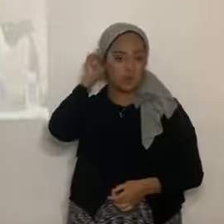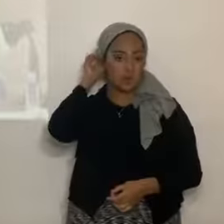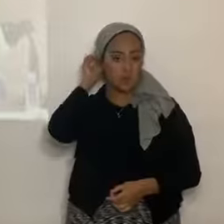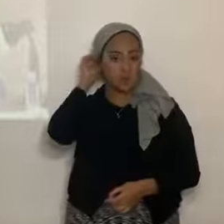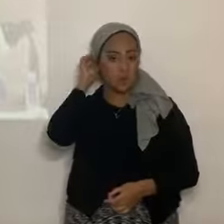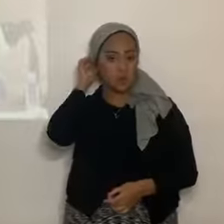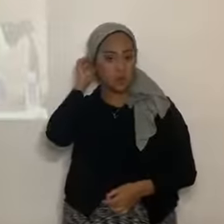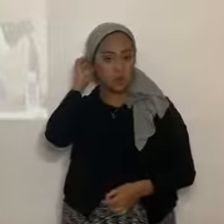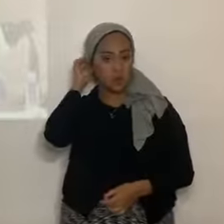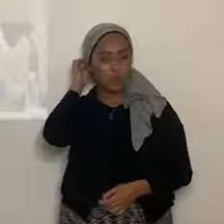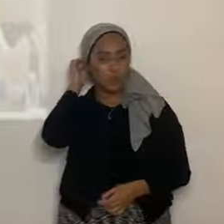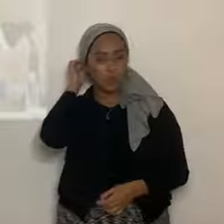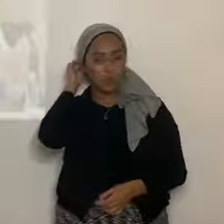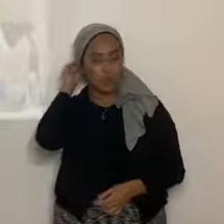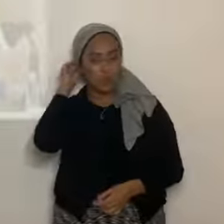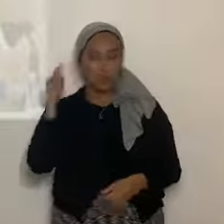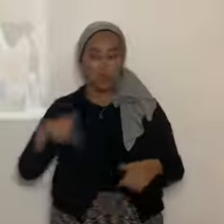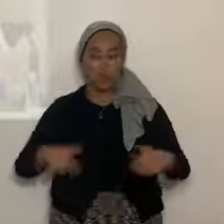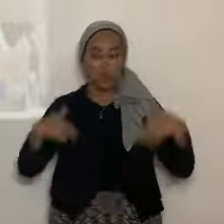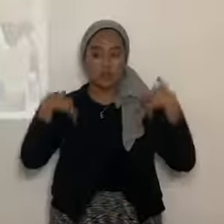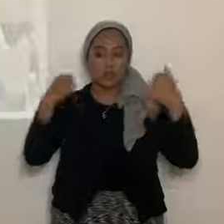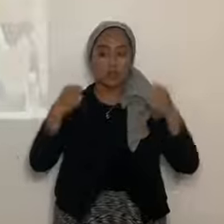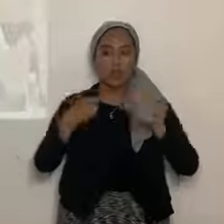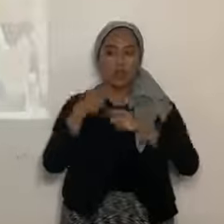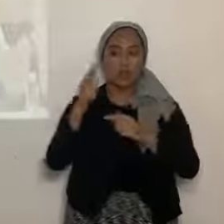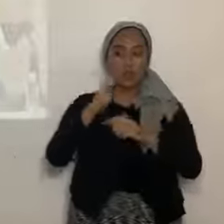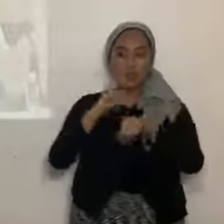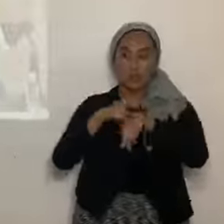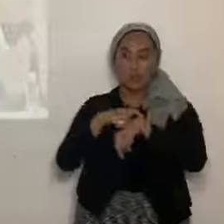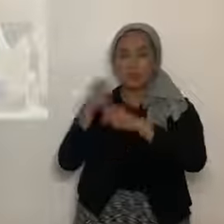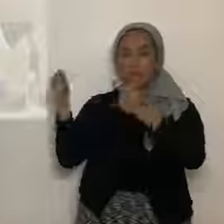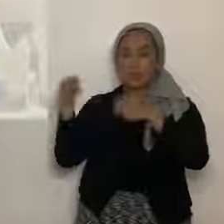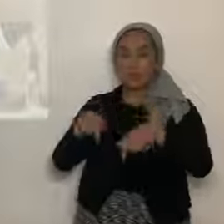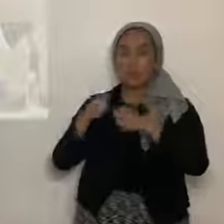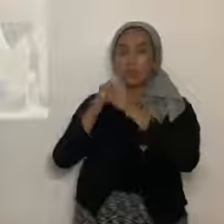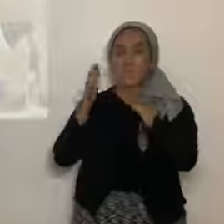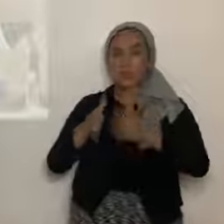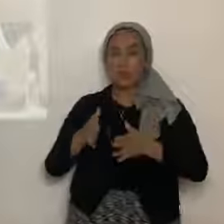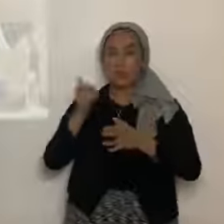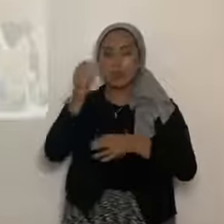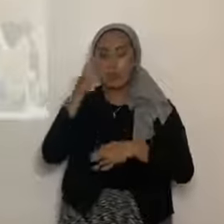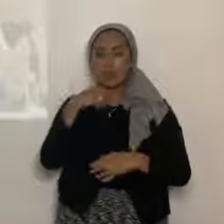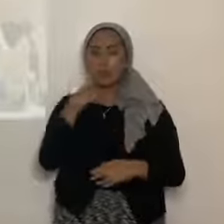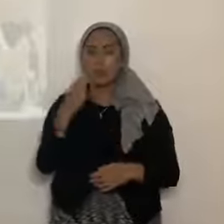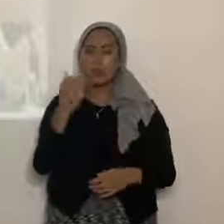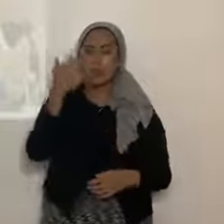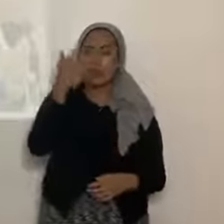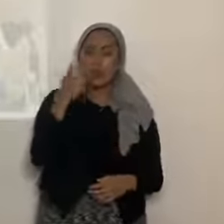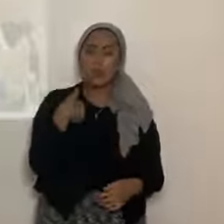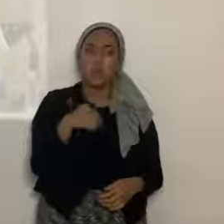este quedó sano desde aquella hora. Viniendo entonces los discípulos a Yahshua, aparte dijeron, ¿por qué nosotros no pudimos echarlo